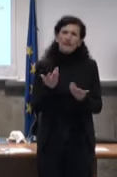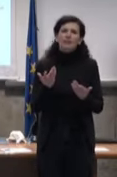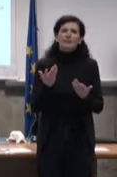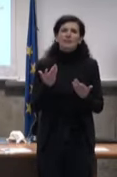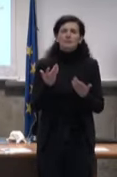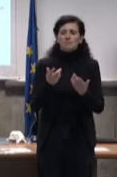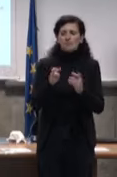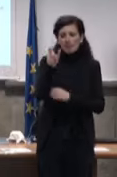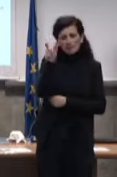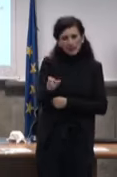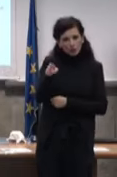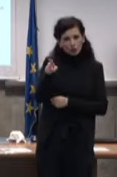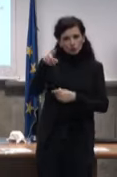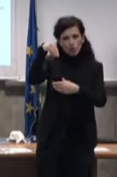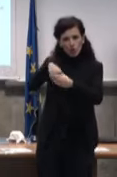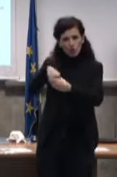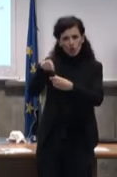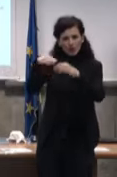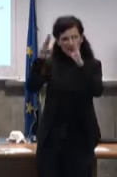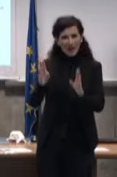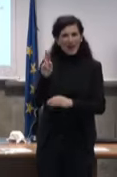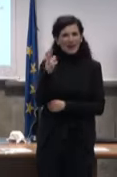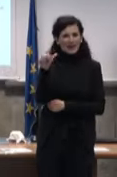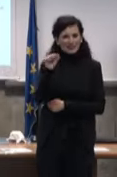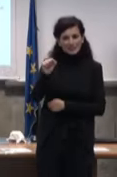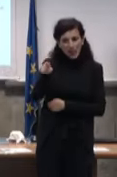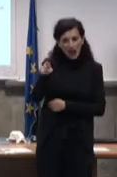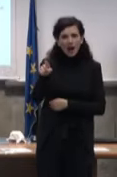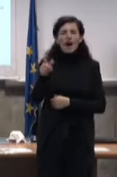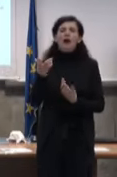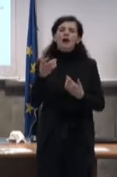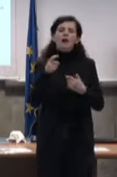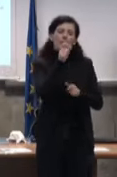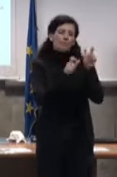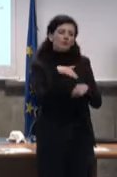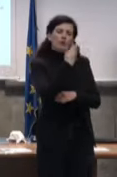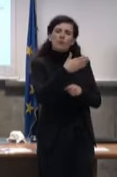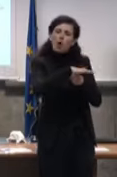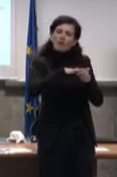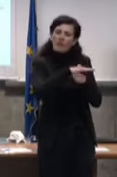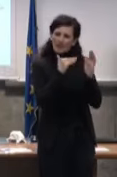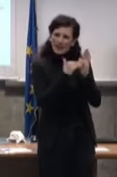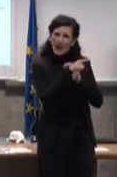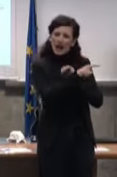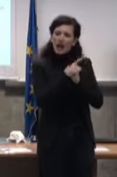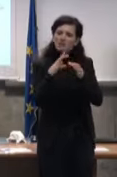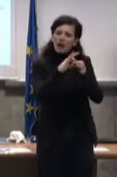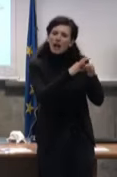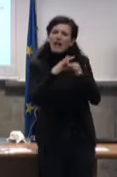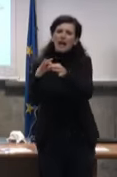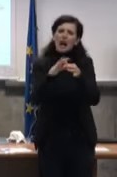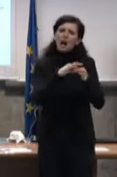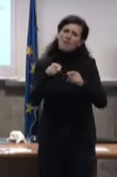diciamo le persone che sono in quelle residenze con le persone che sono all'esterno in qualche modo